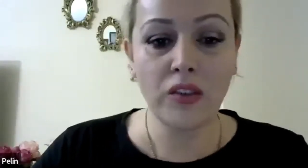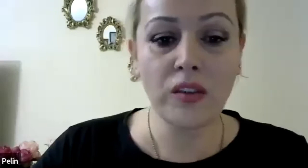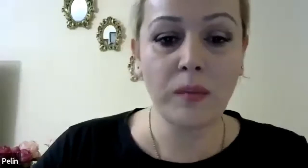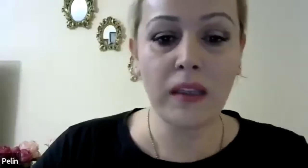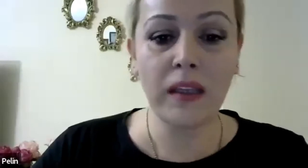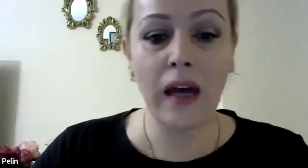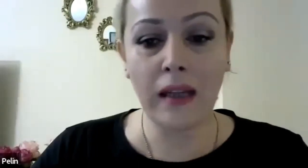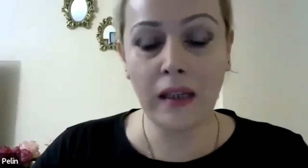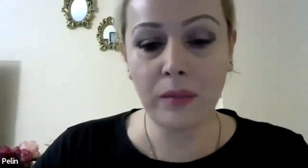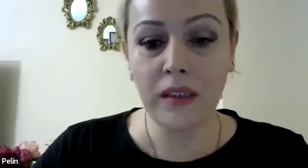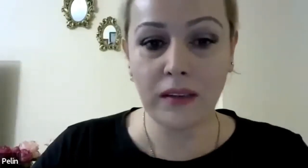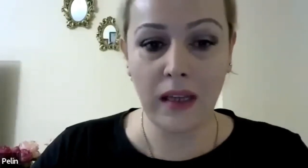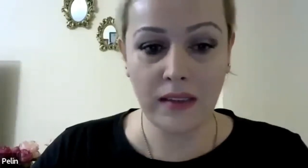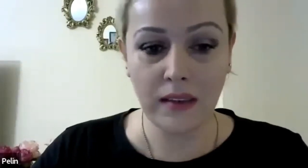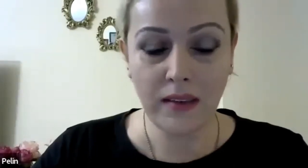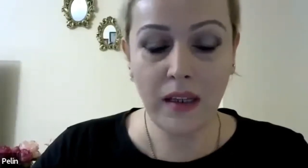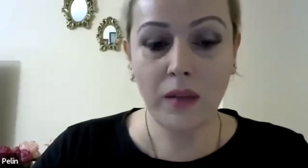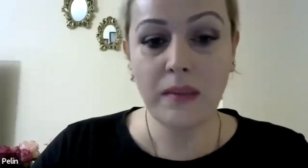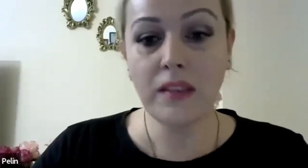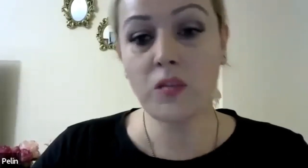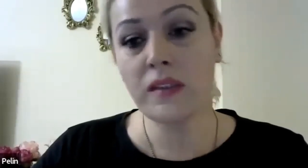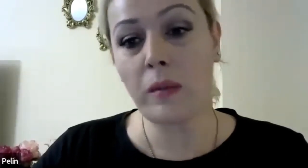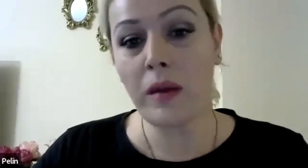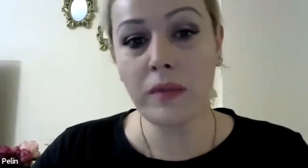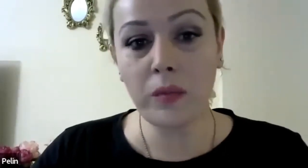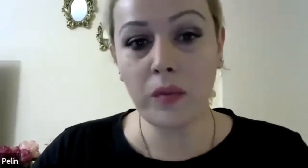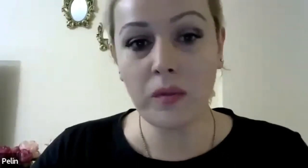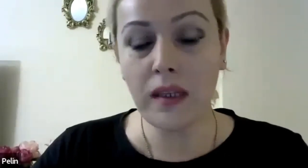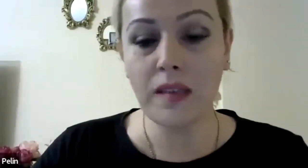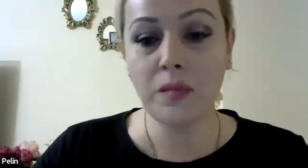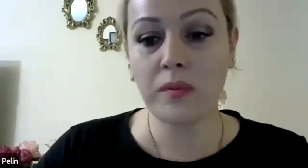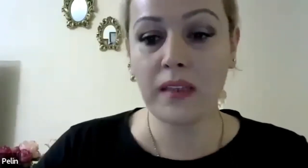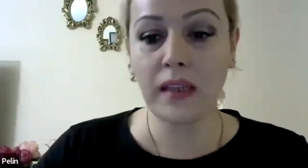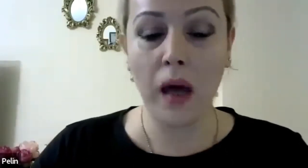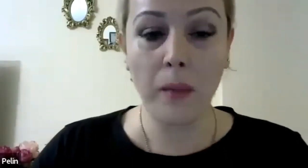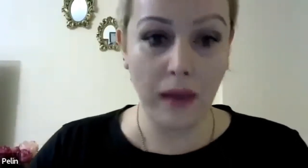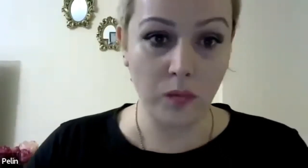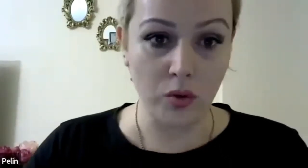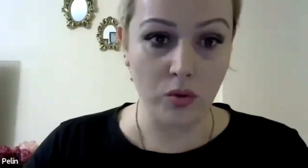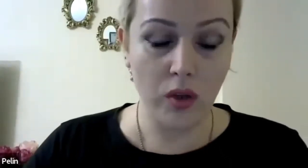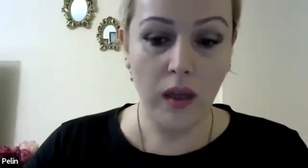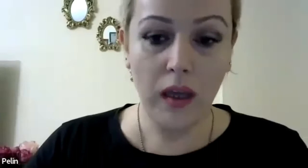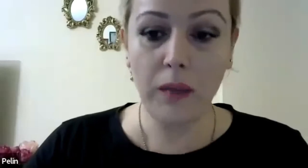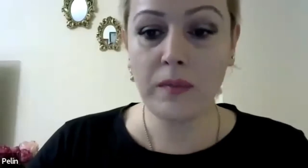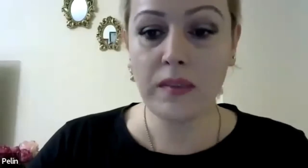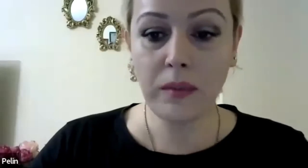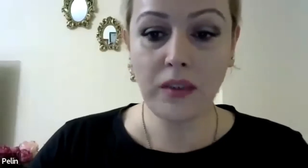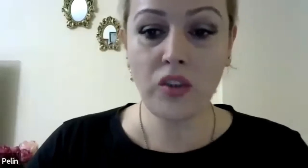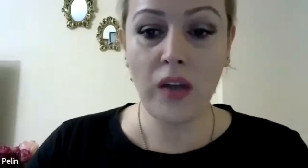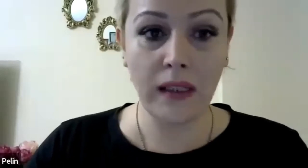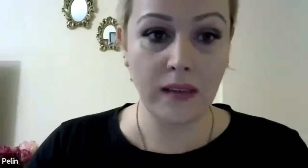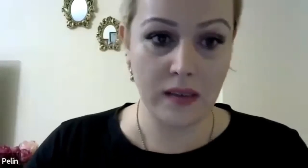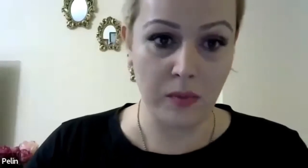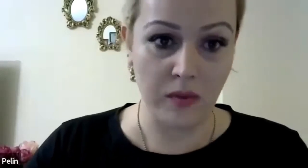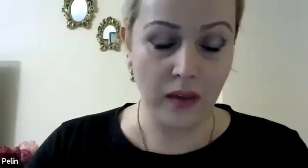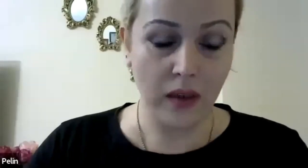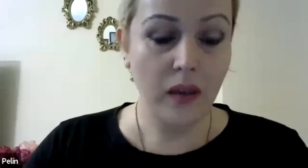işitme engellilerle bir aradaysanız biz hiçbir zaman birbirimize ismimize hitap etmiyoruz. Hepimizin bir işaret ismi var.